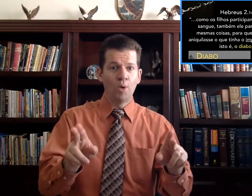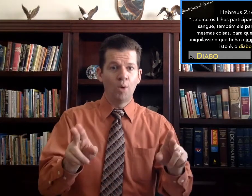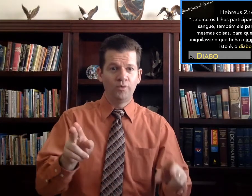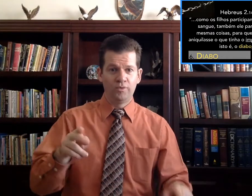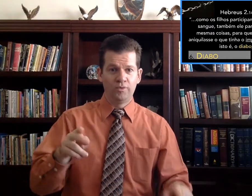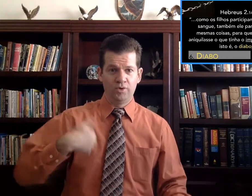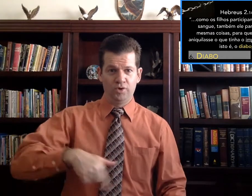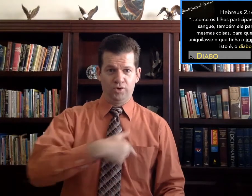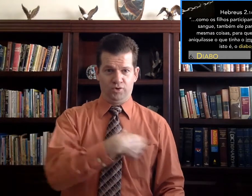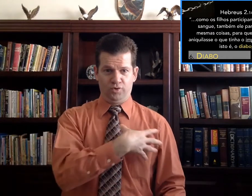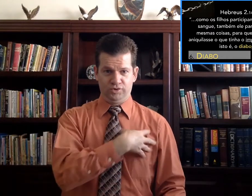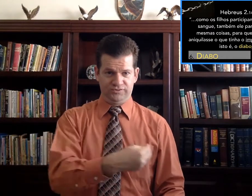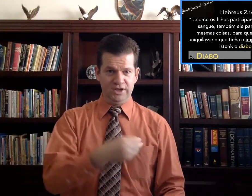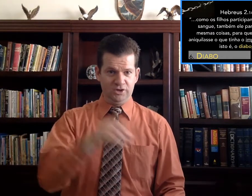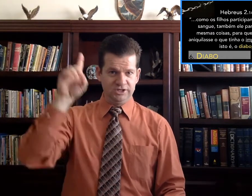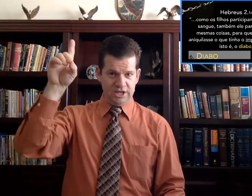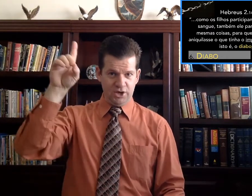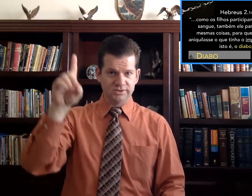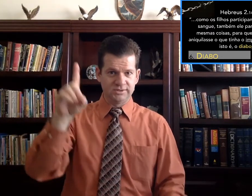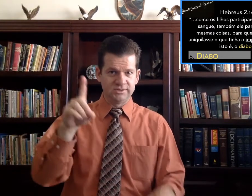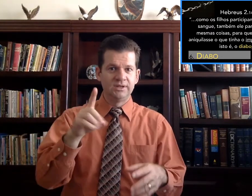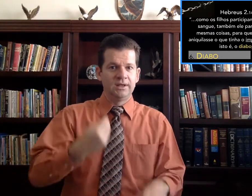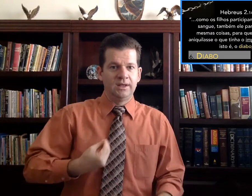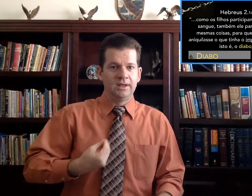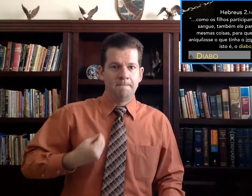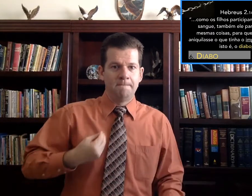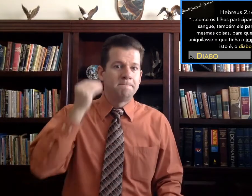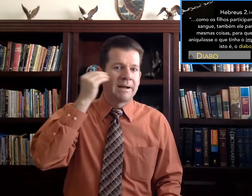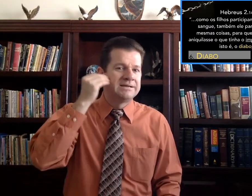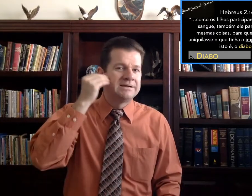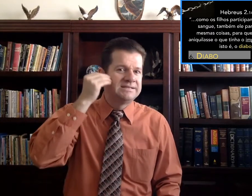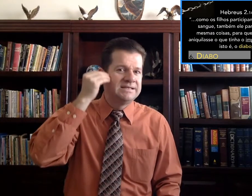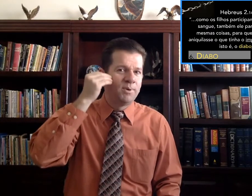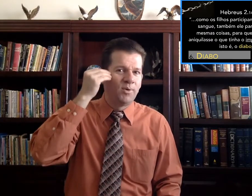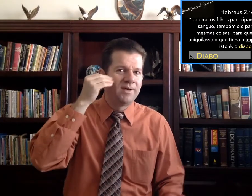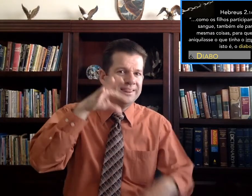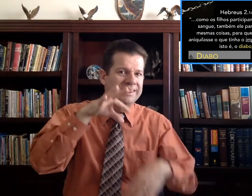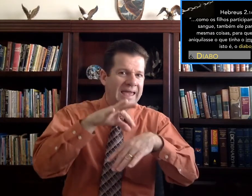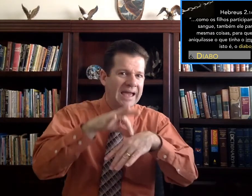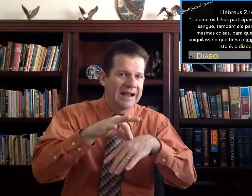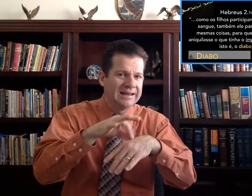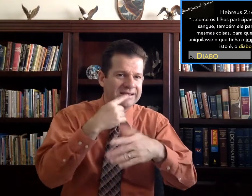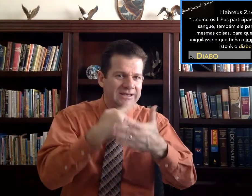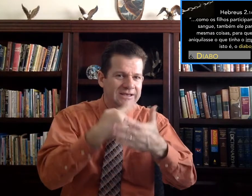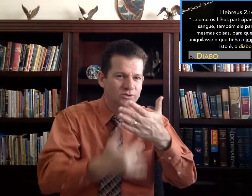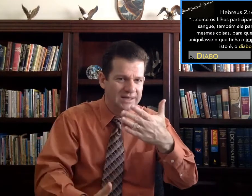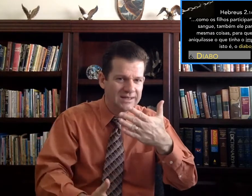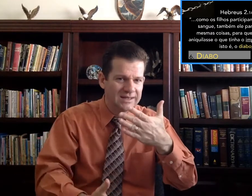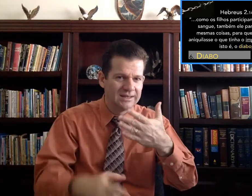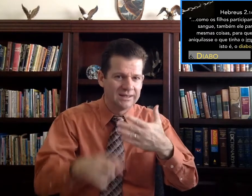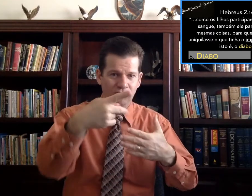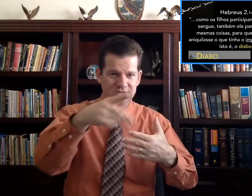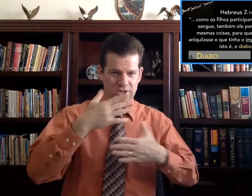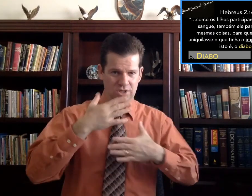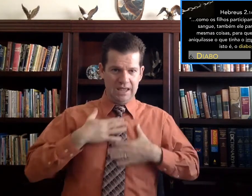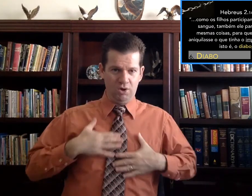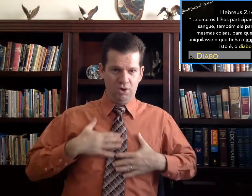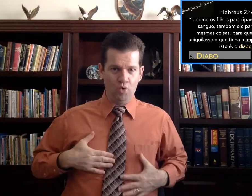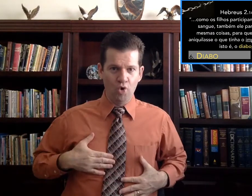como os filhos de Deus participam da carne e do sangue, você tem o corpo,